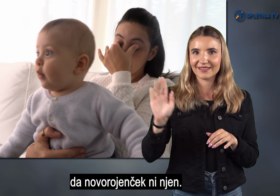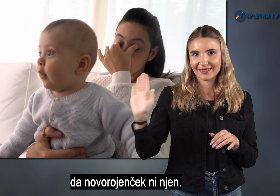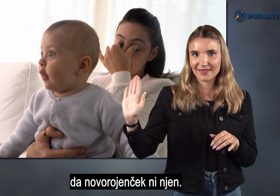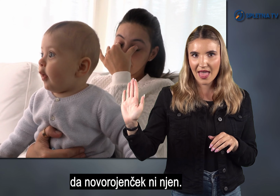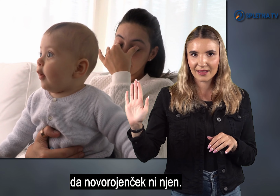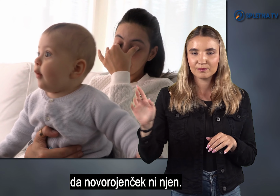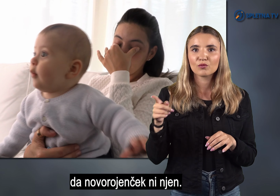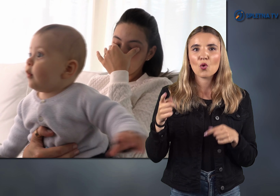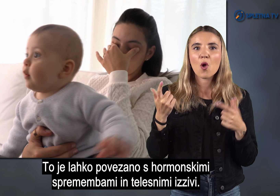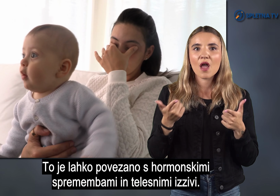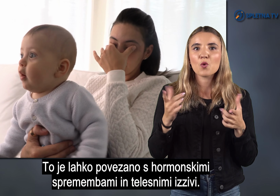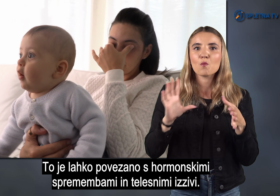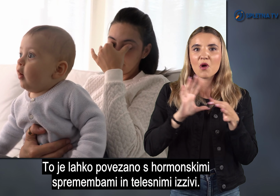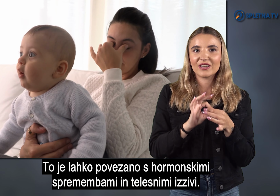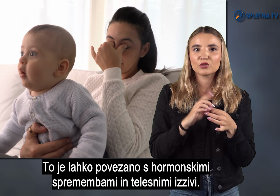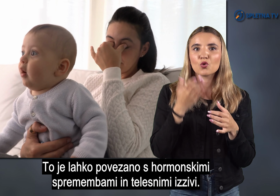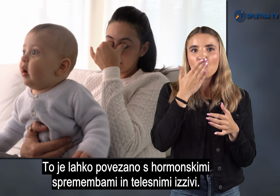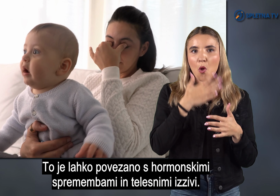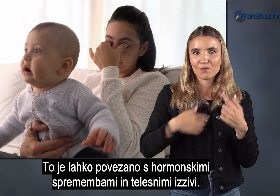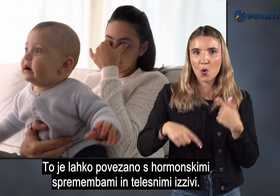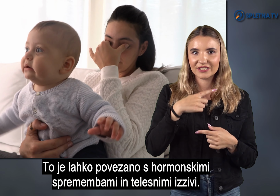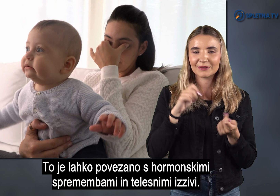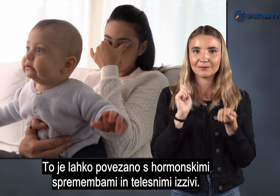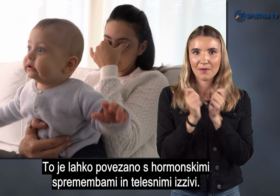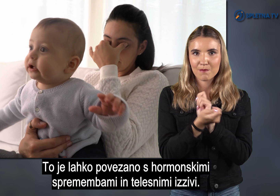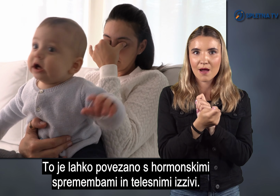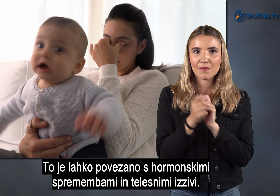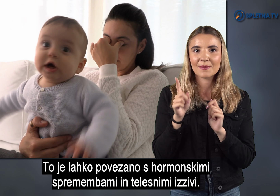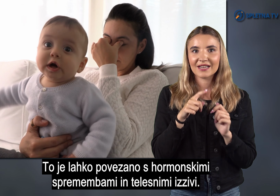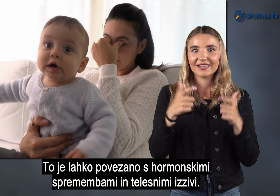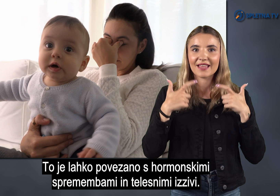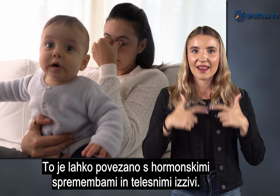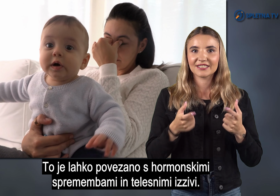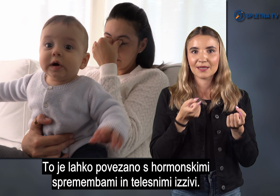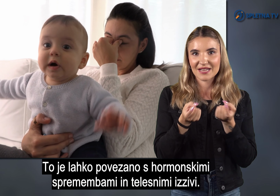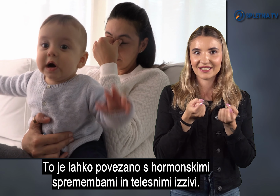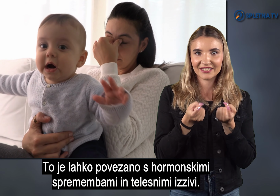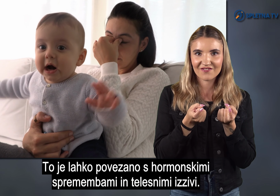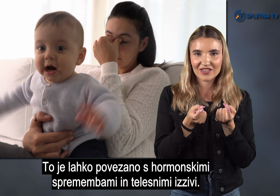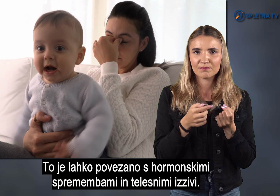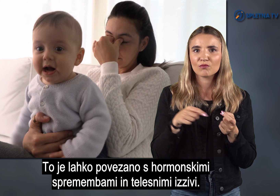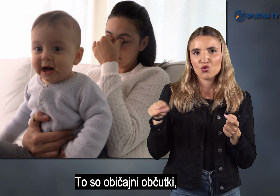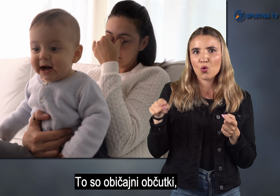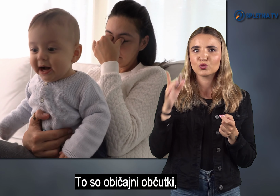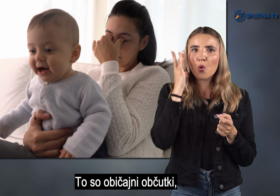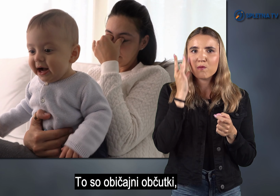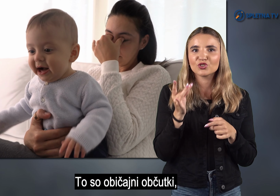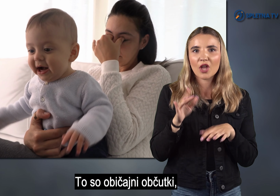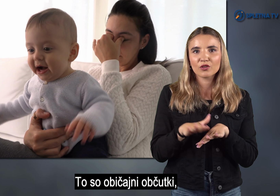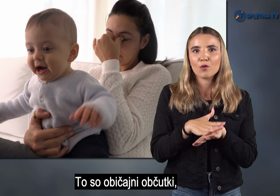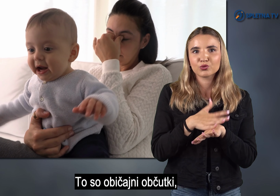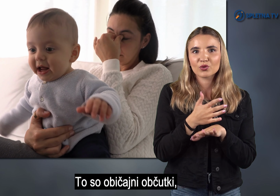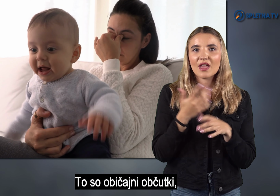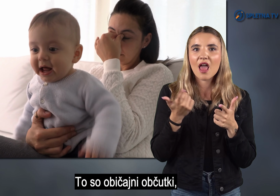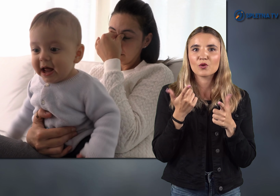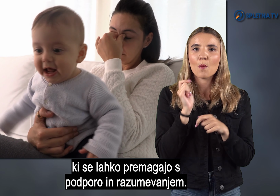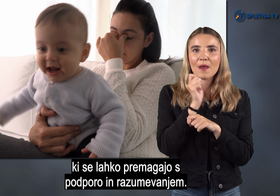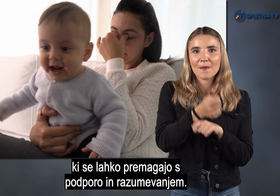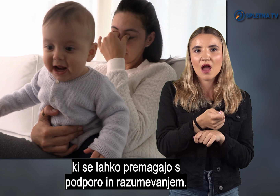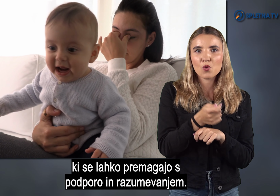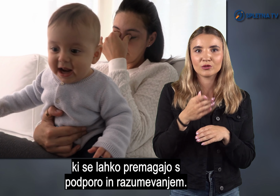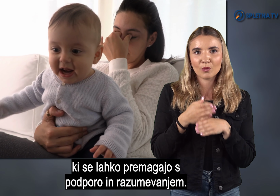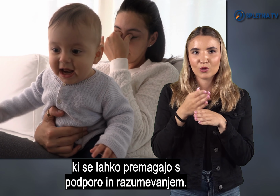ni njen. To je lahko povezano s hormonskimi spremembami in telesnimi izzivi. To so običajni občutki, ki se lahko